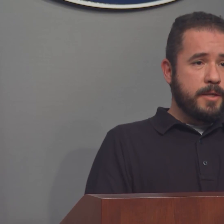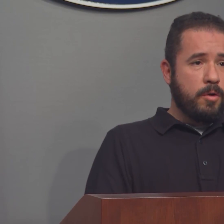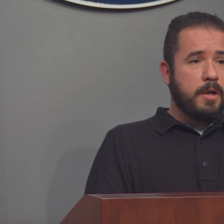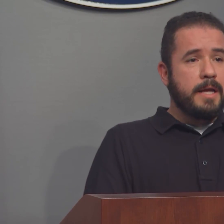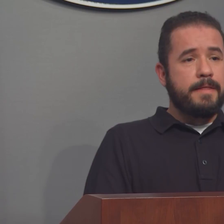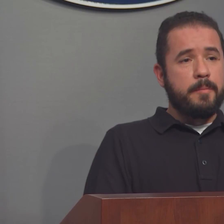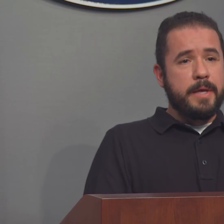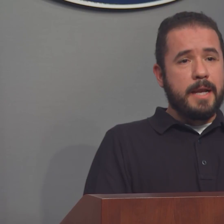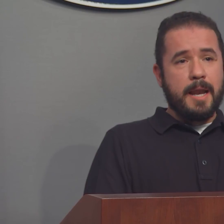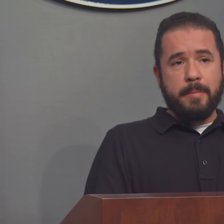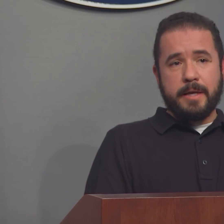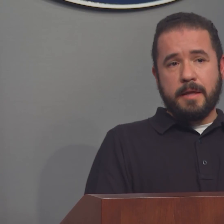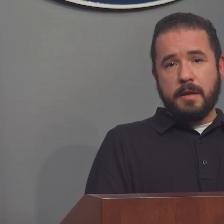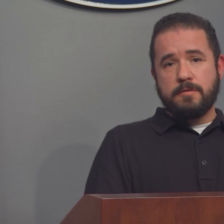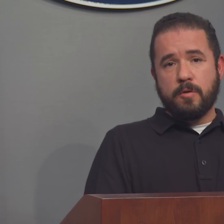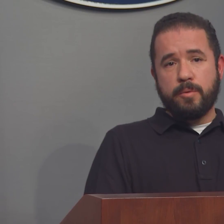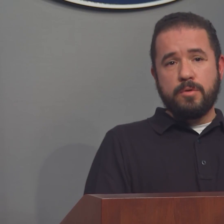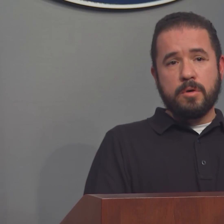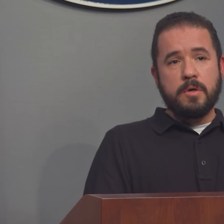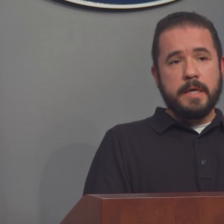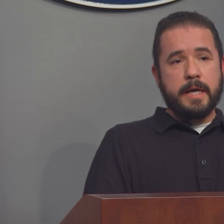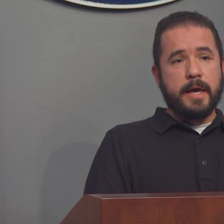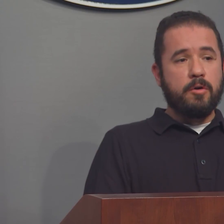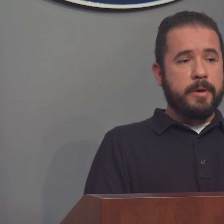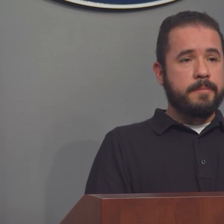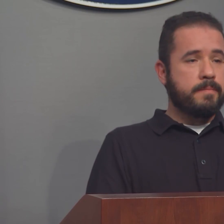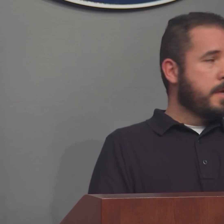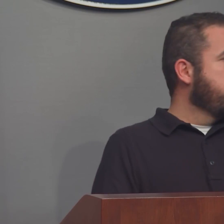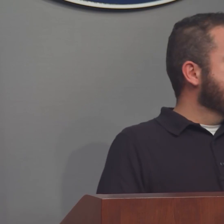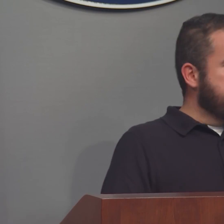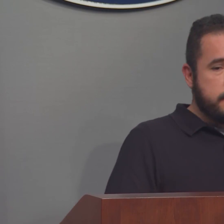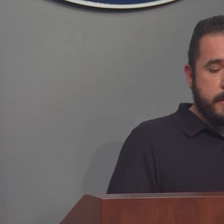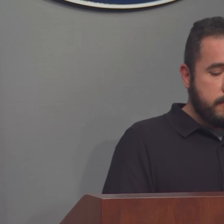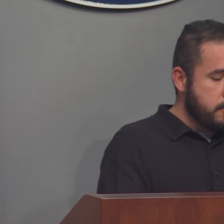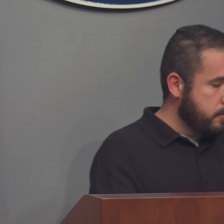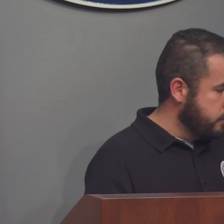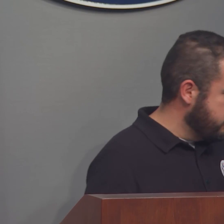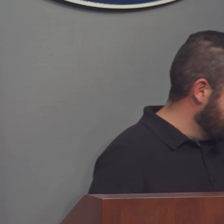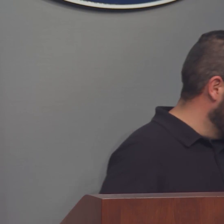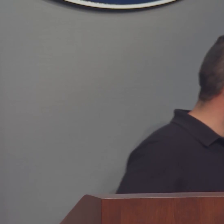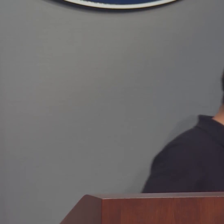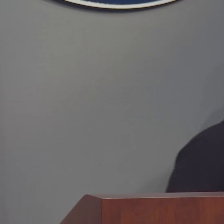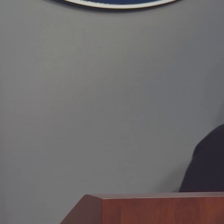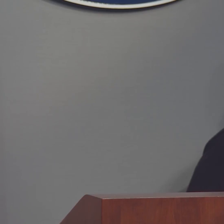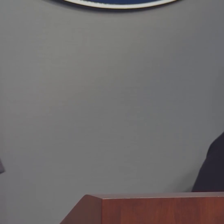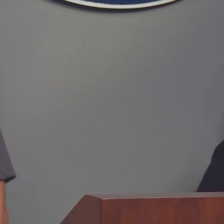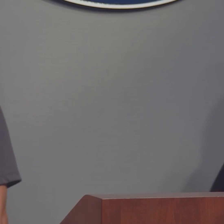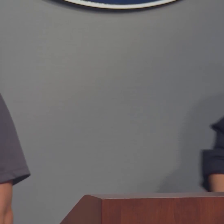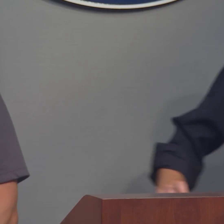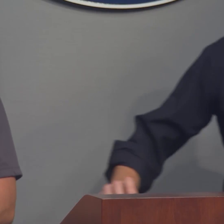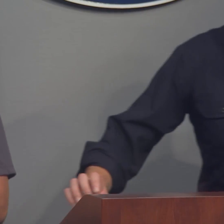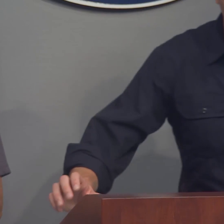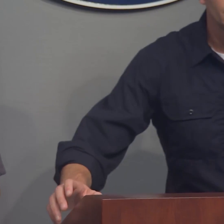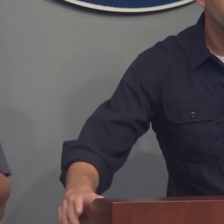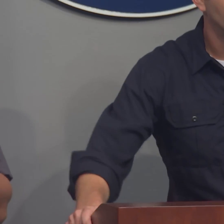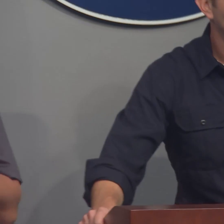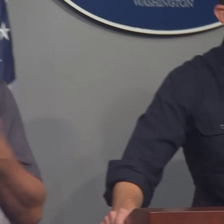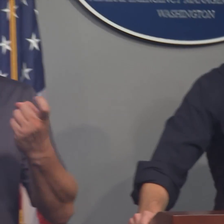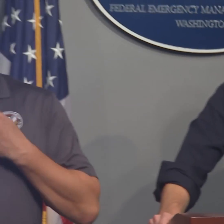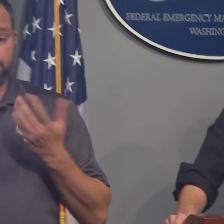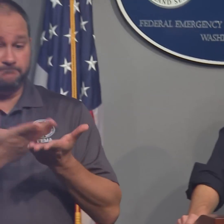en español. También la página de listo.gov. Gracias. Thank you, Thank sir. you. Questions in regards to